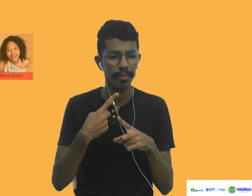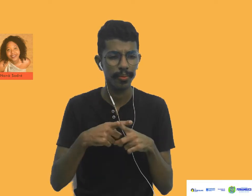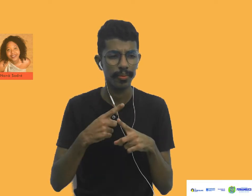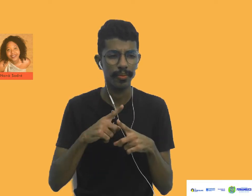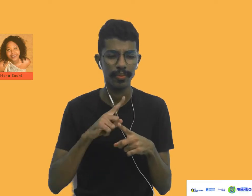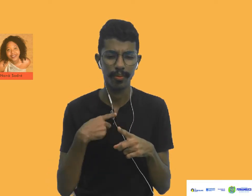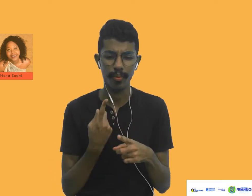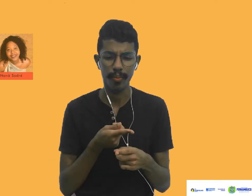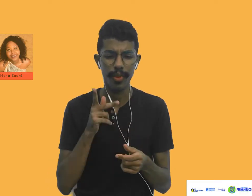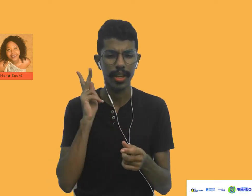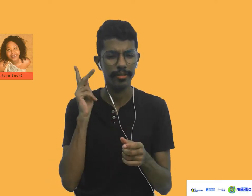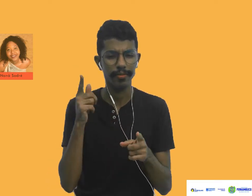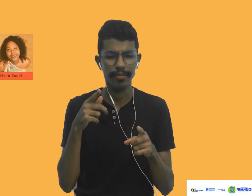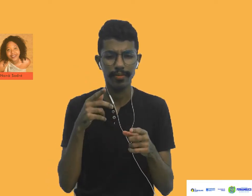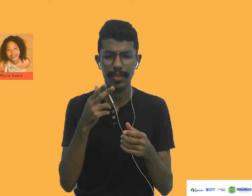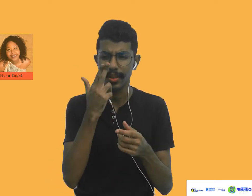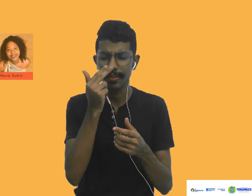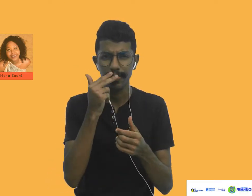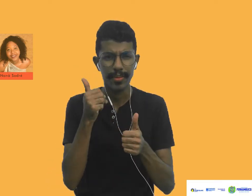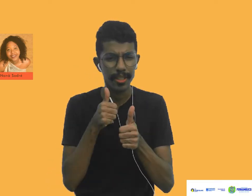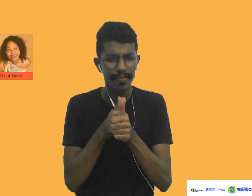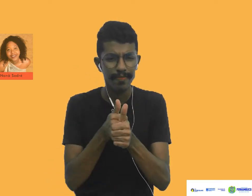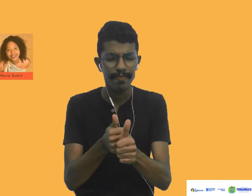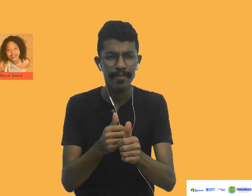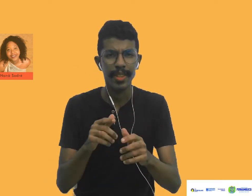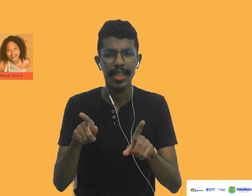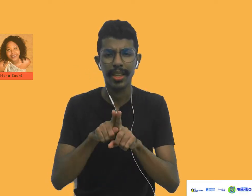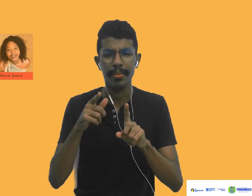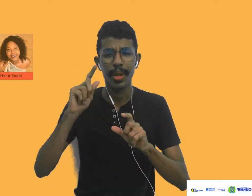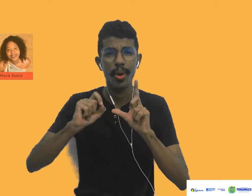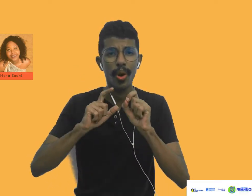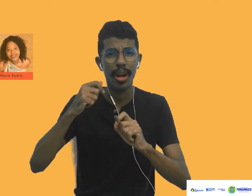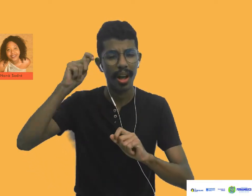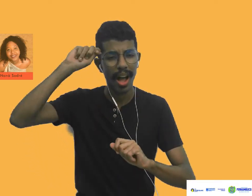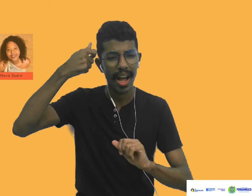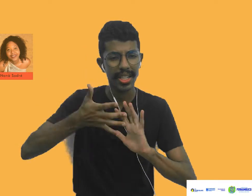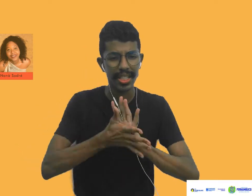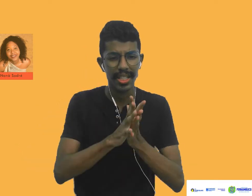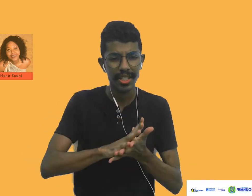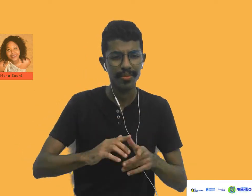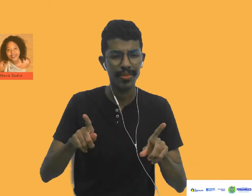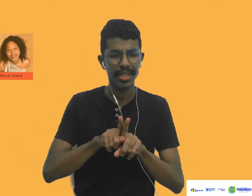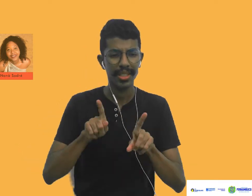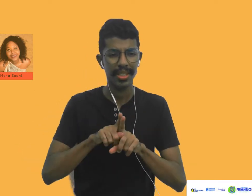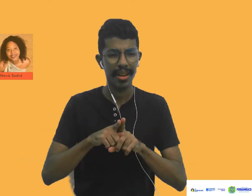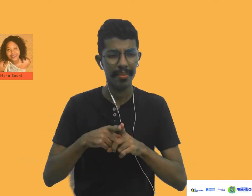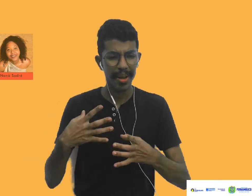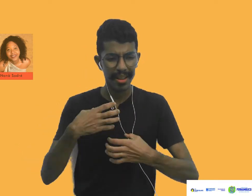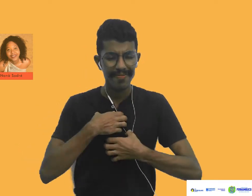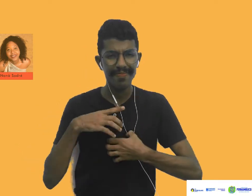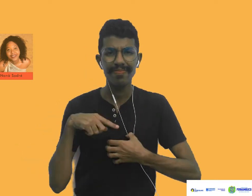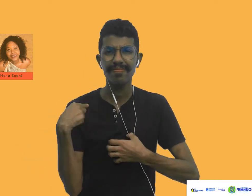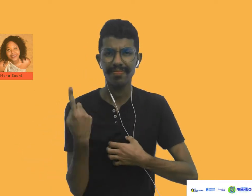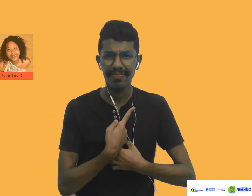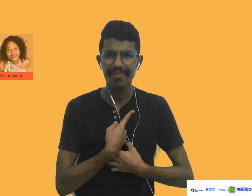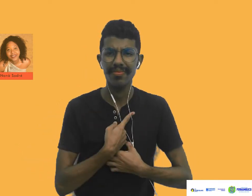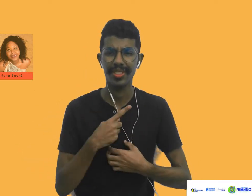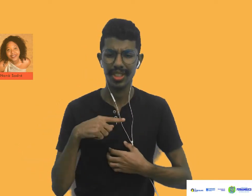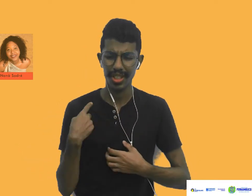realmente no caminho. O racismo também nos atravessa, claro, e nós falamos,